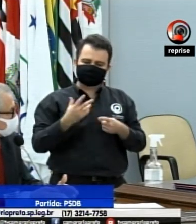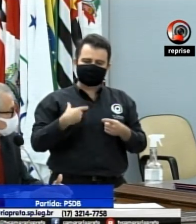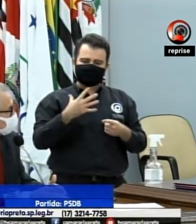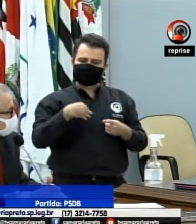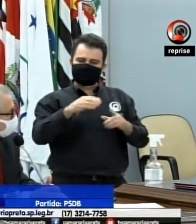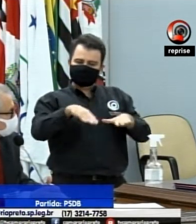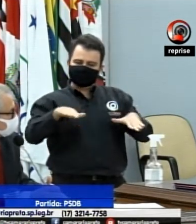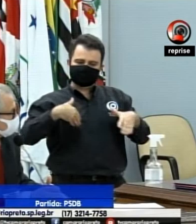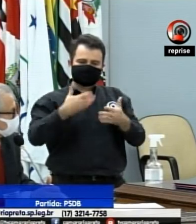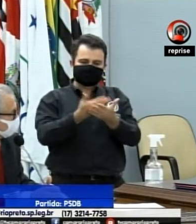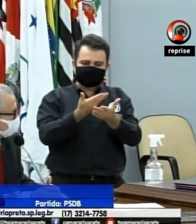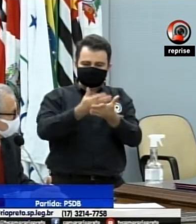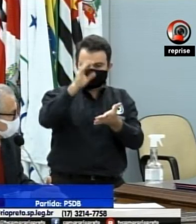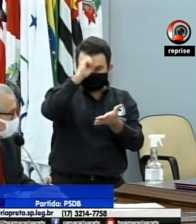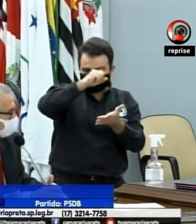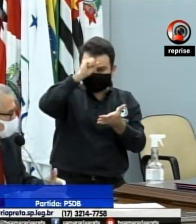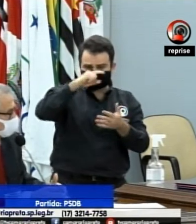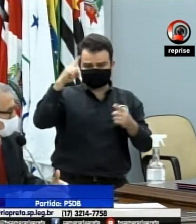estão sendo prejudicados.